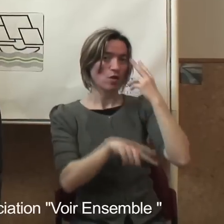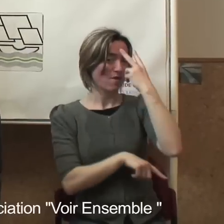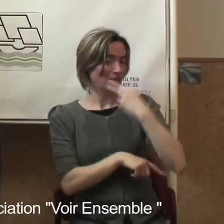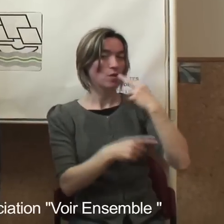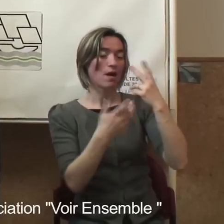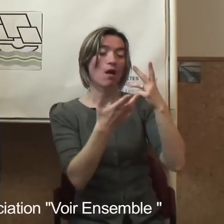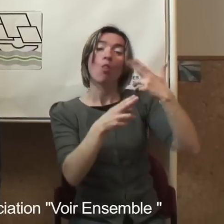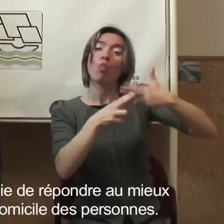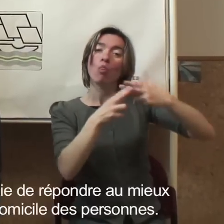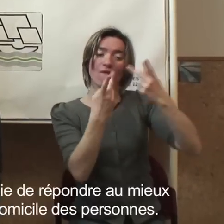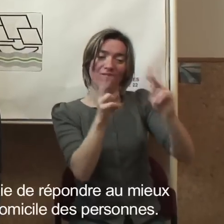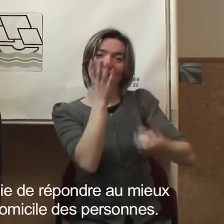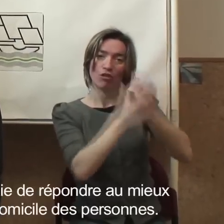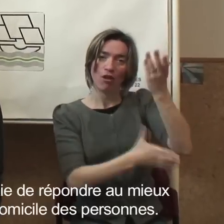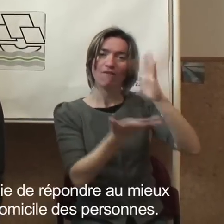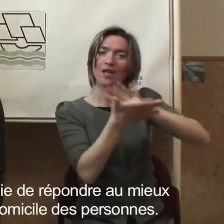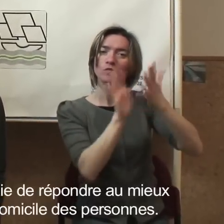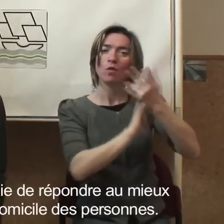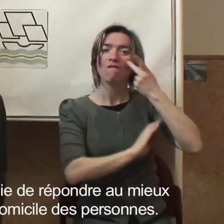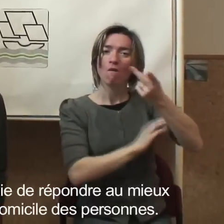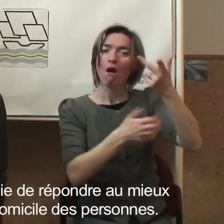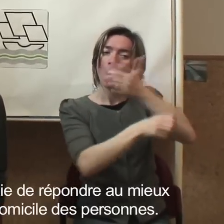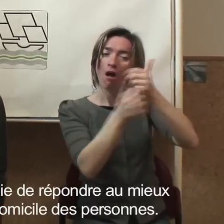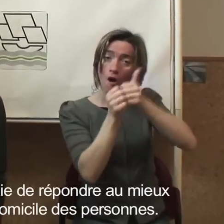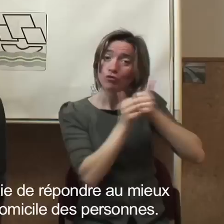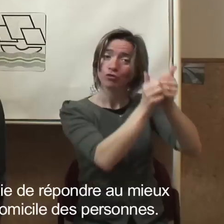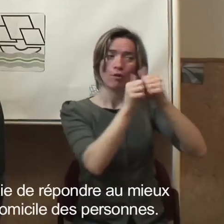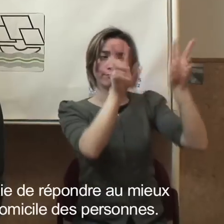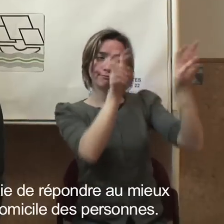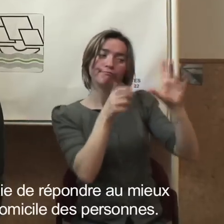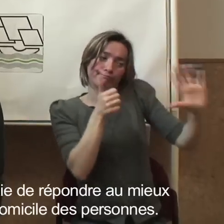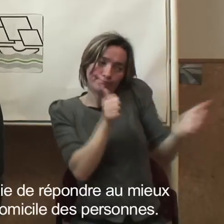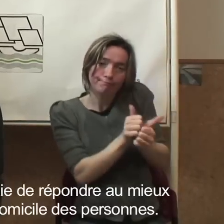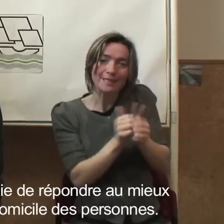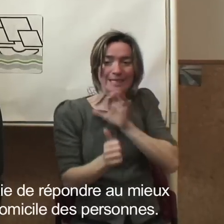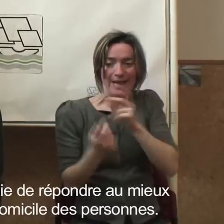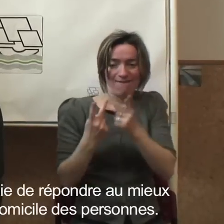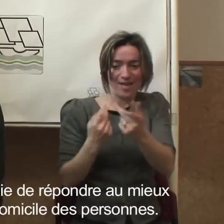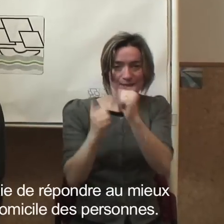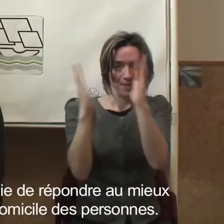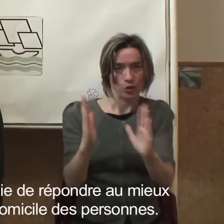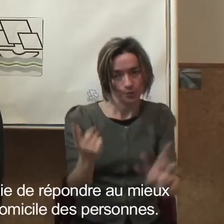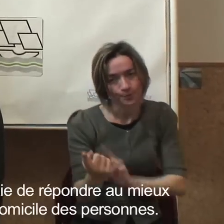'association Voir Ensemble et pour lequel on essaye de répondre au mieux et en proximité au domicile des personnes.